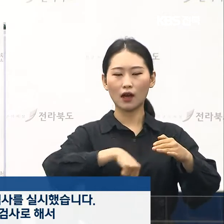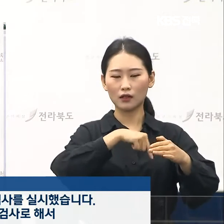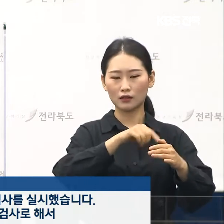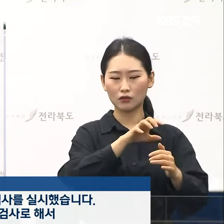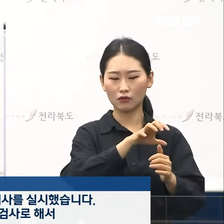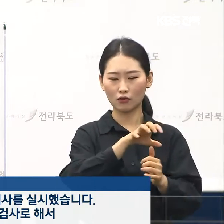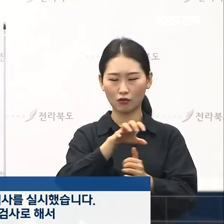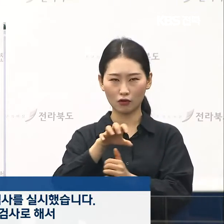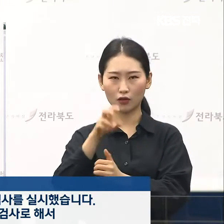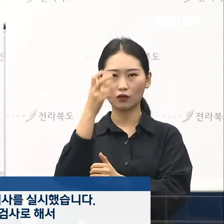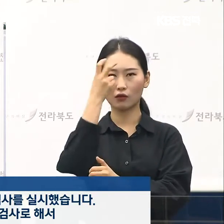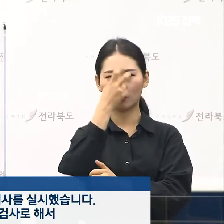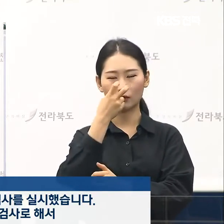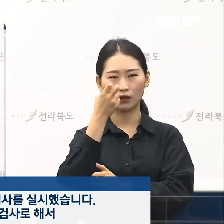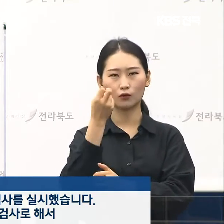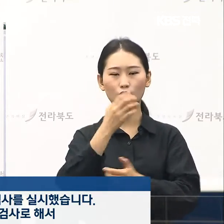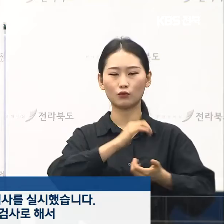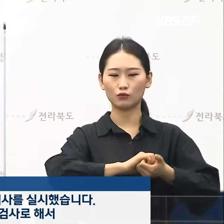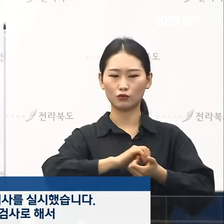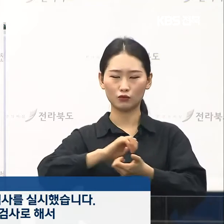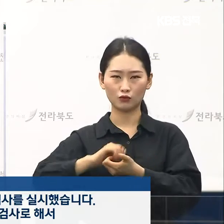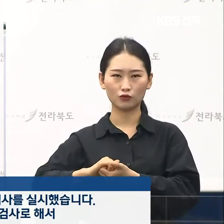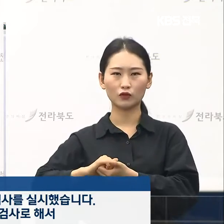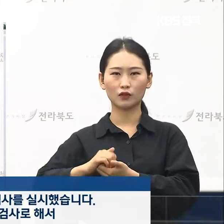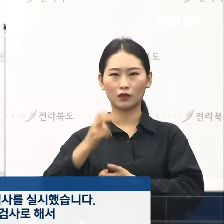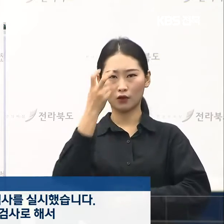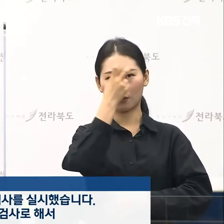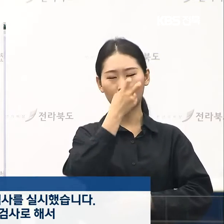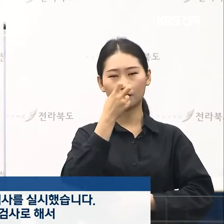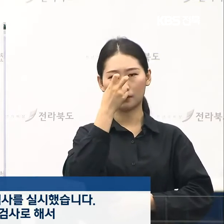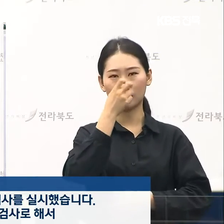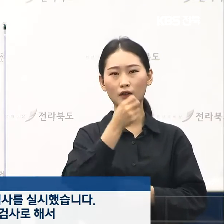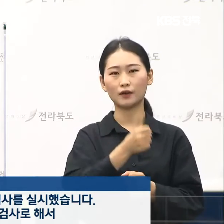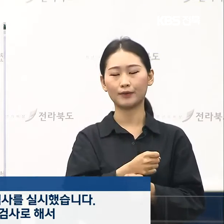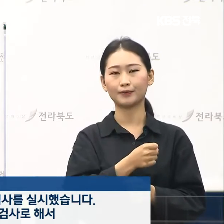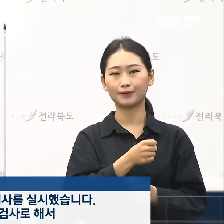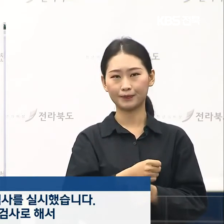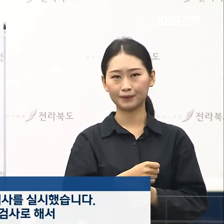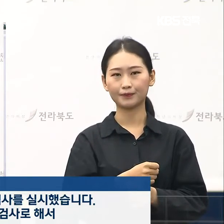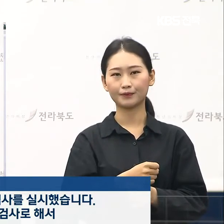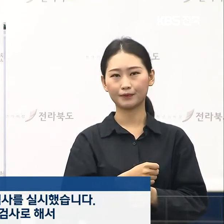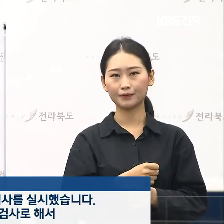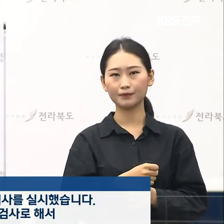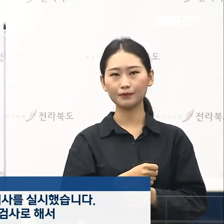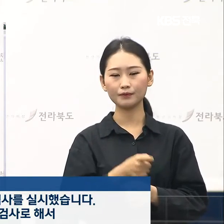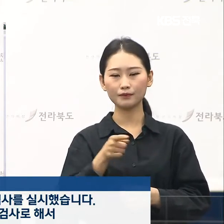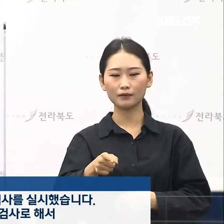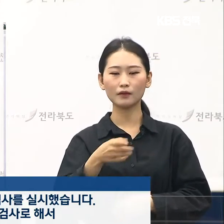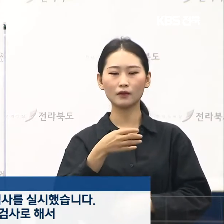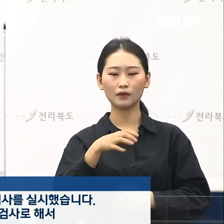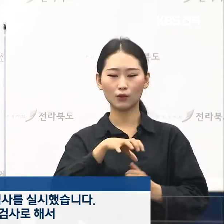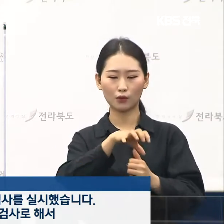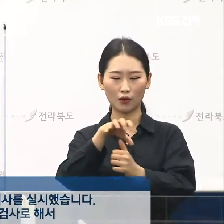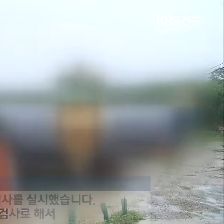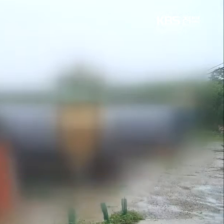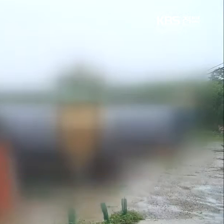또 주기검사로 해서 그 모시고 있는 어르신들에 대한